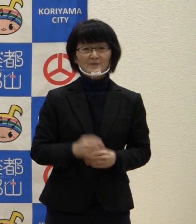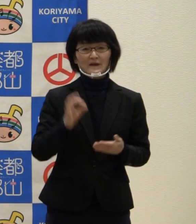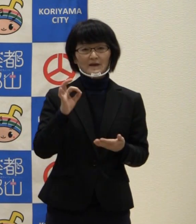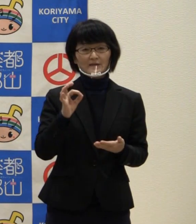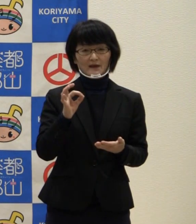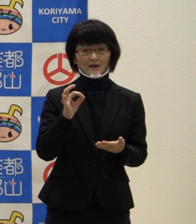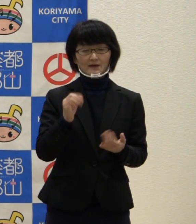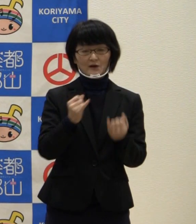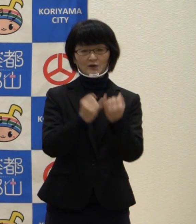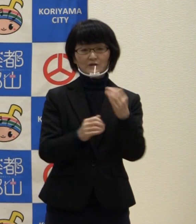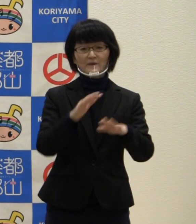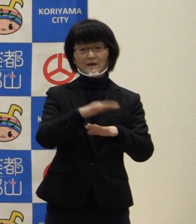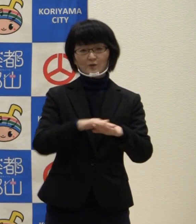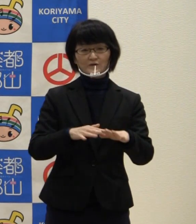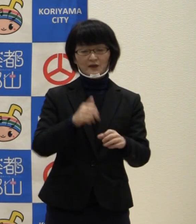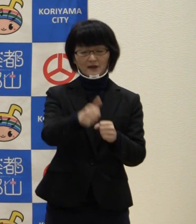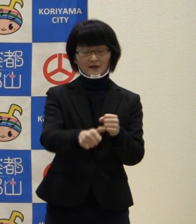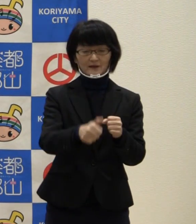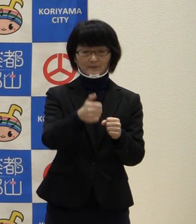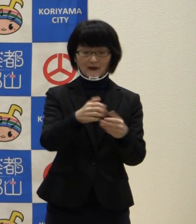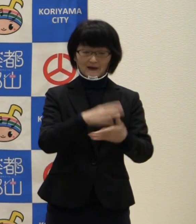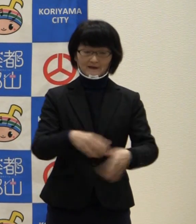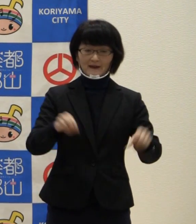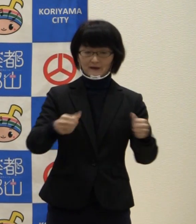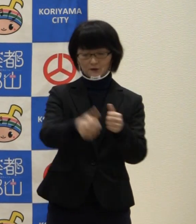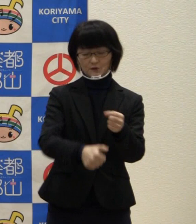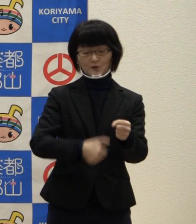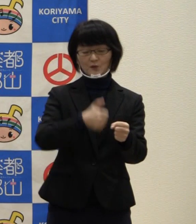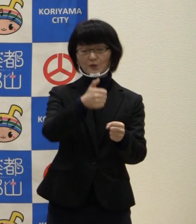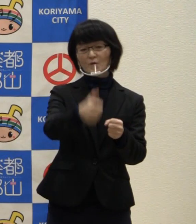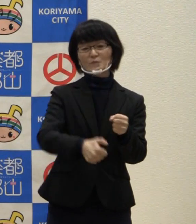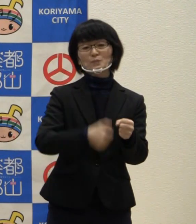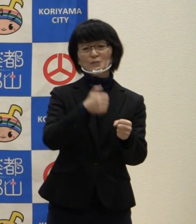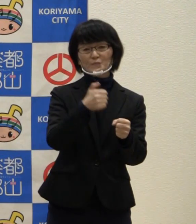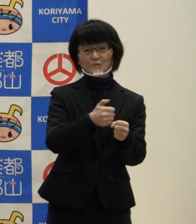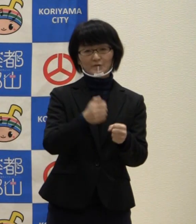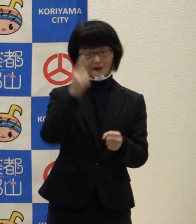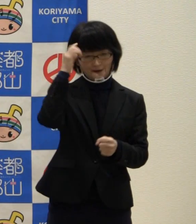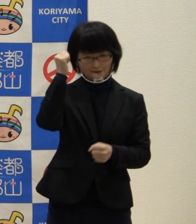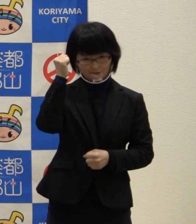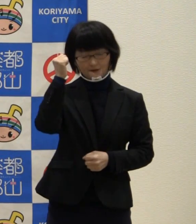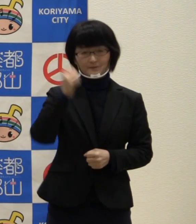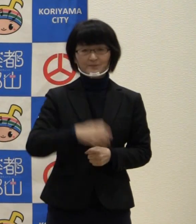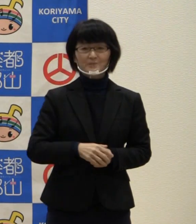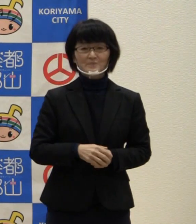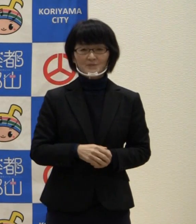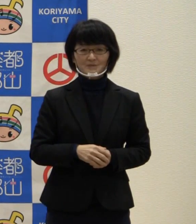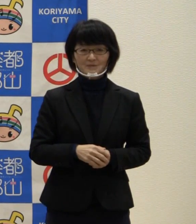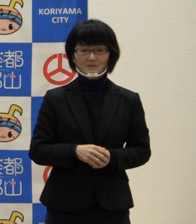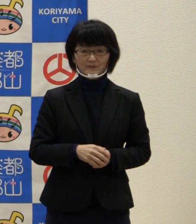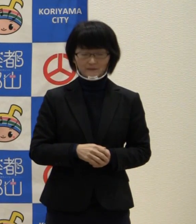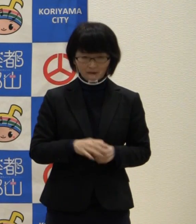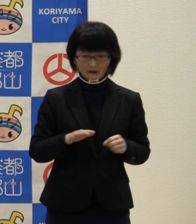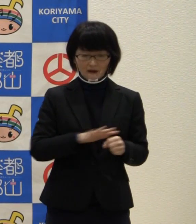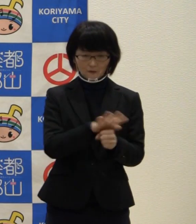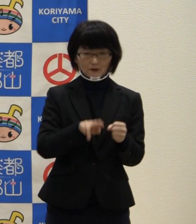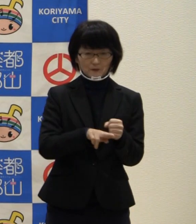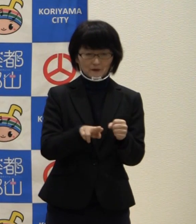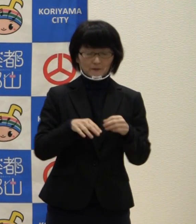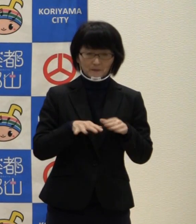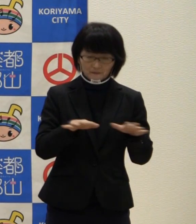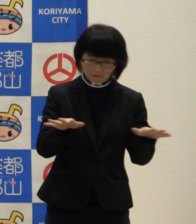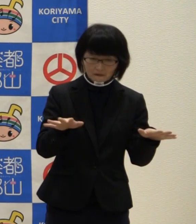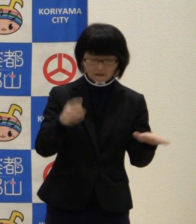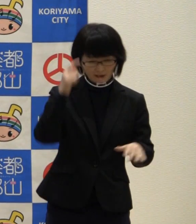結50周年記念事業でございます。大変コロナ感染症下で工夫がいるんですが、ぜ